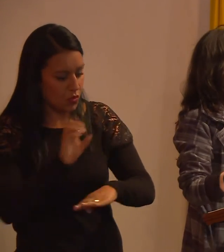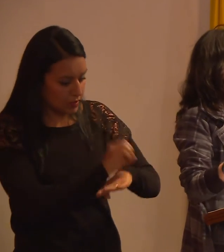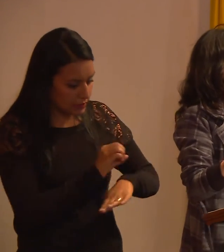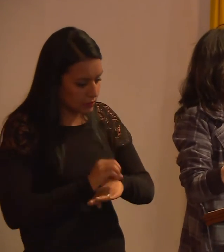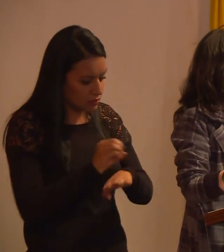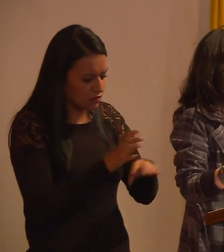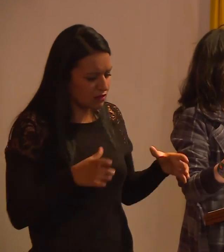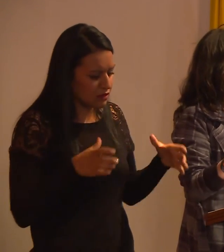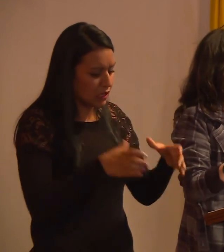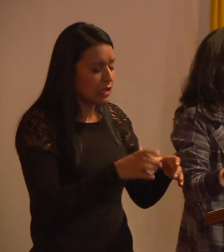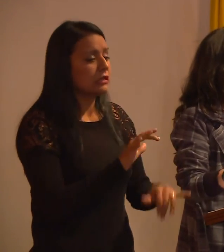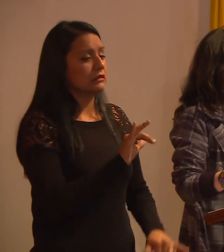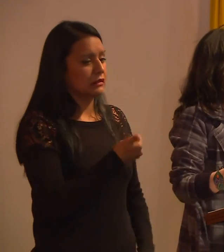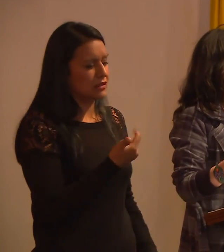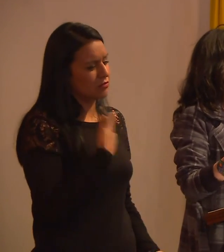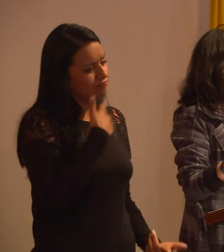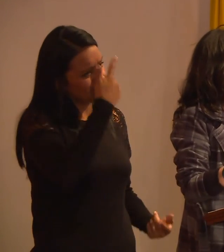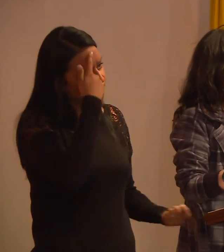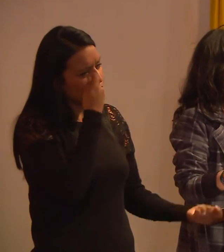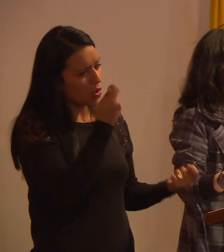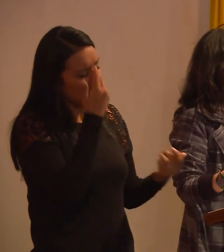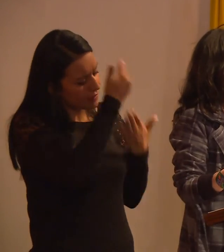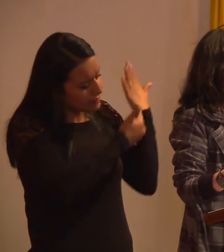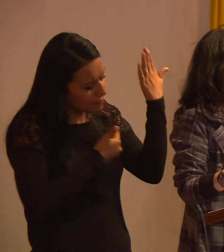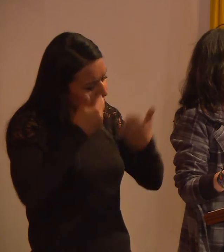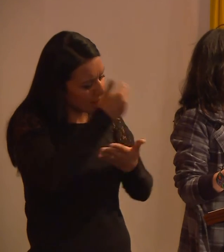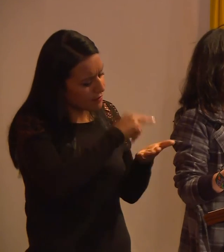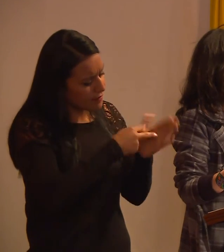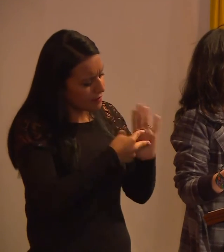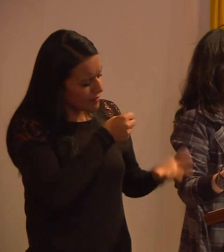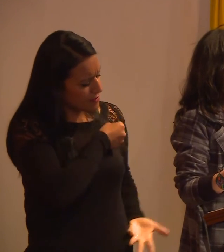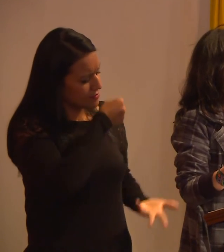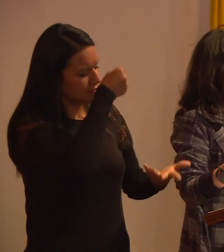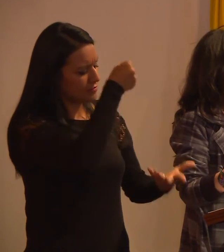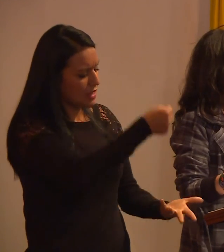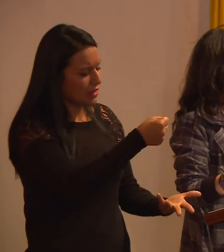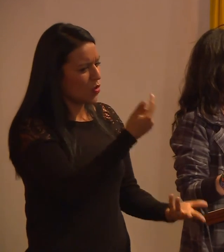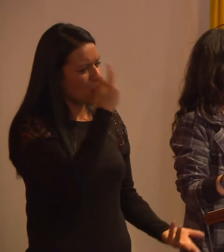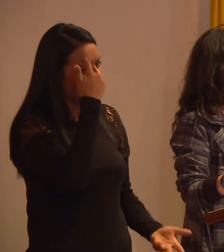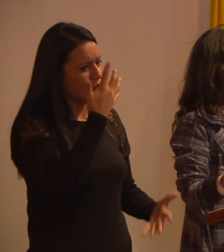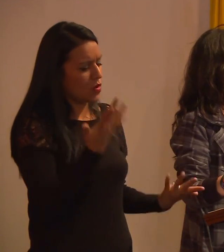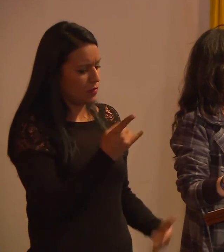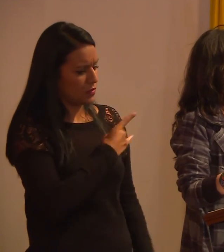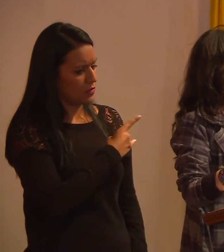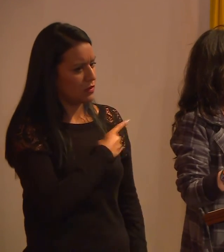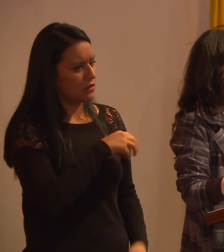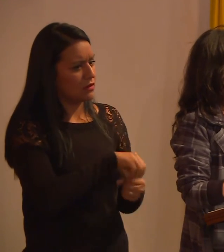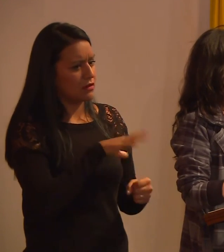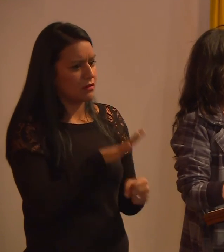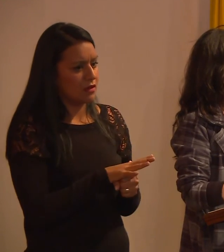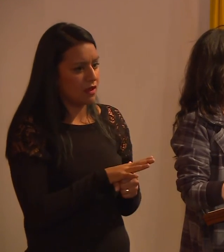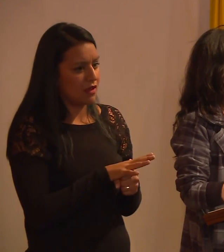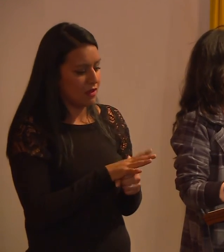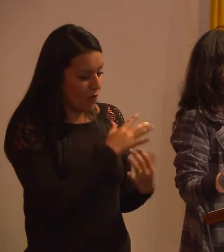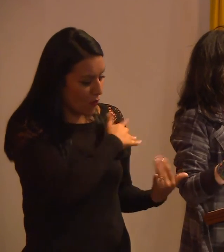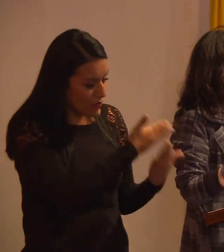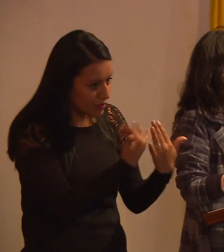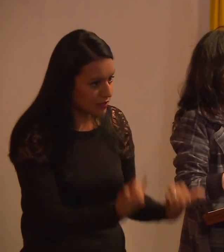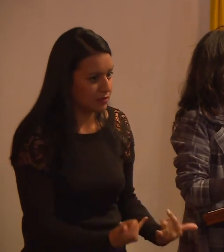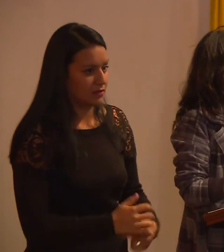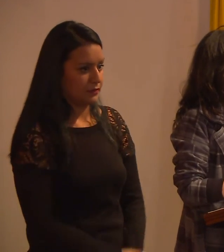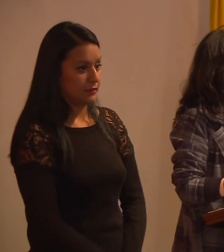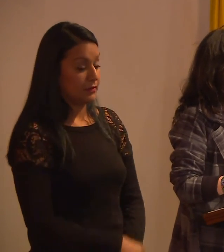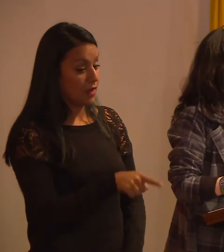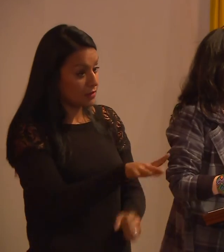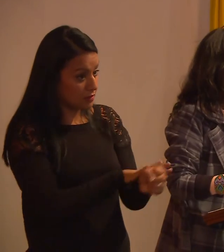organizativas, sí agenciar un análisis de lo que implica presupuestalmente pensarnos como universidades públicas en los tiempos actuales. Y